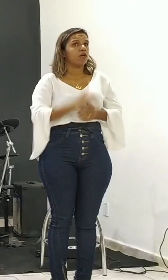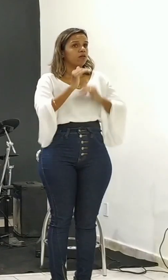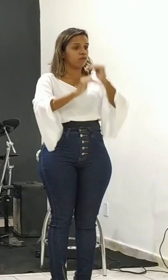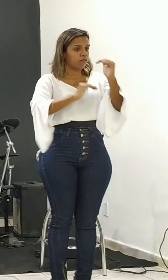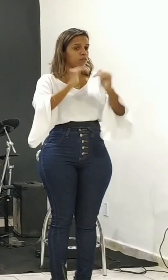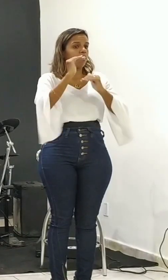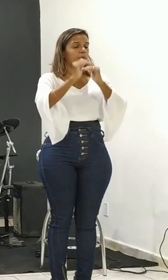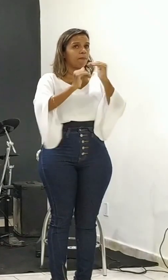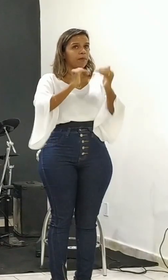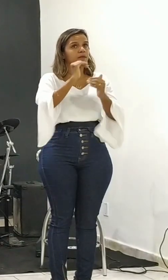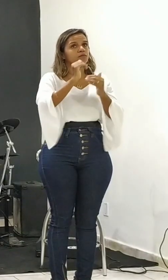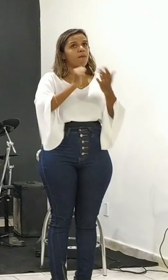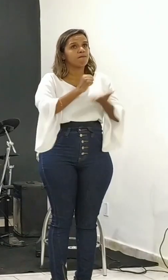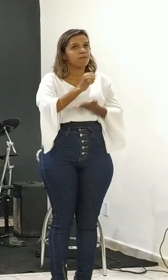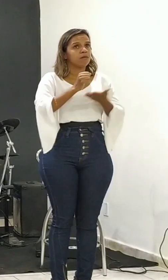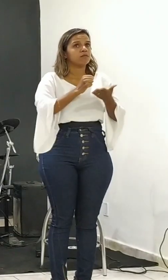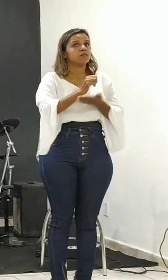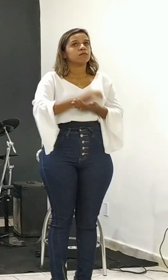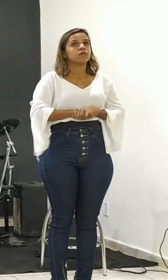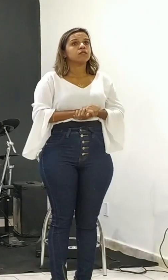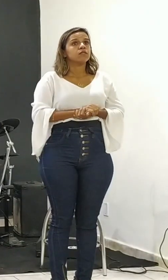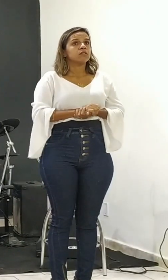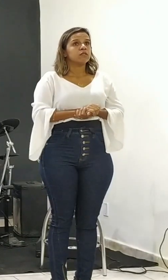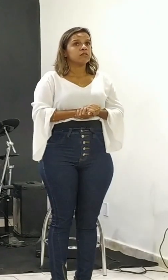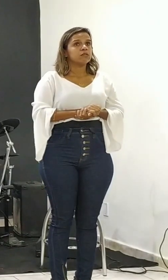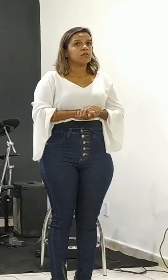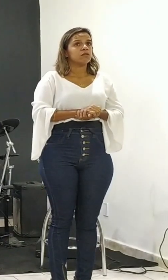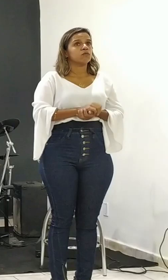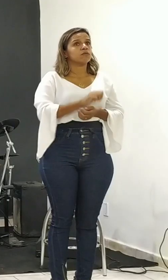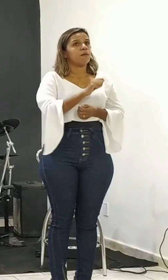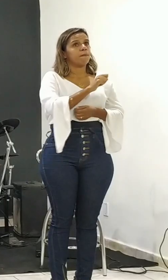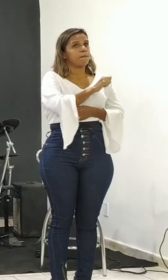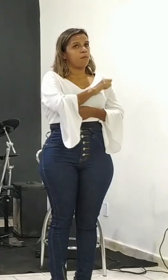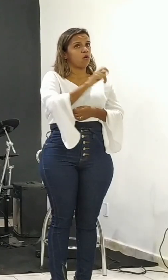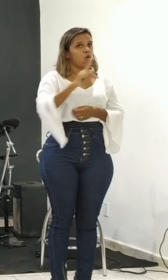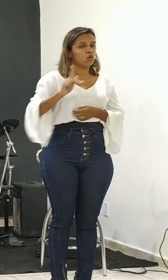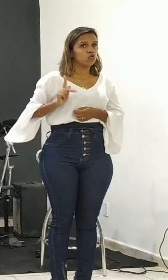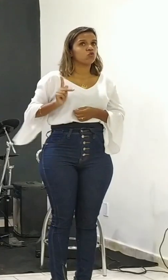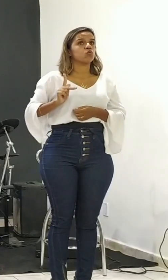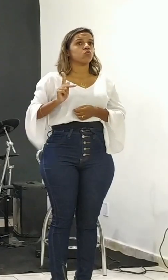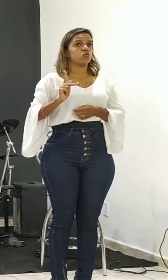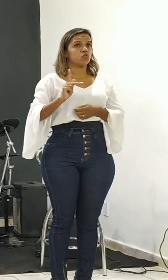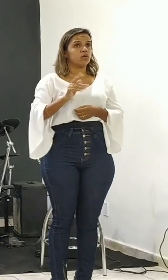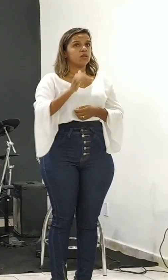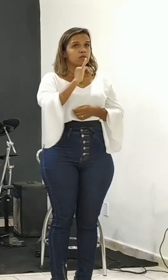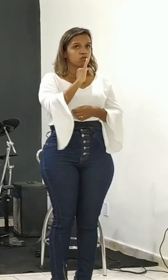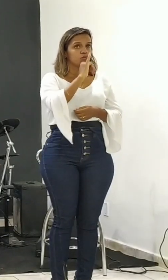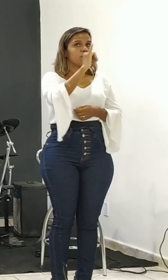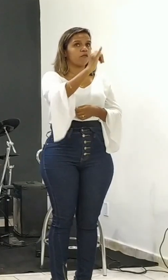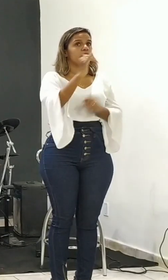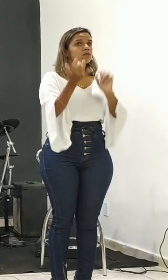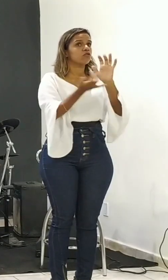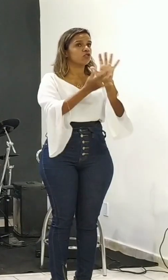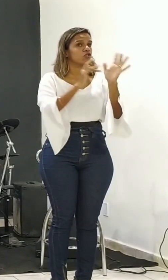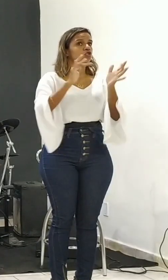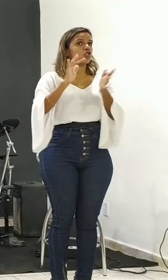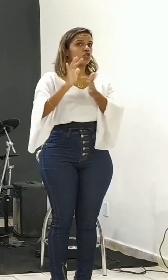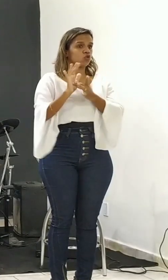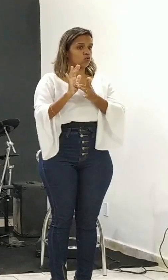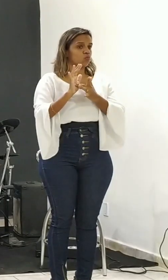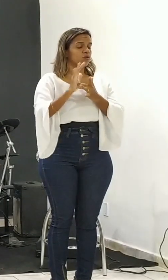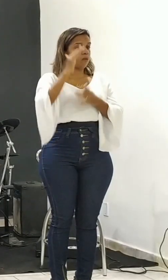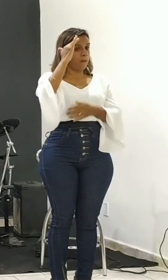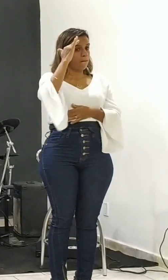edificados sobre o fundamento dos apóstolos e dos profetas, de que Jesus Cristo é a principal pedra de